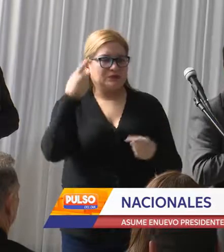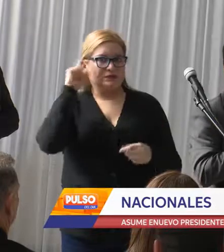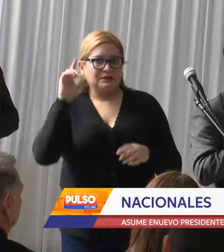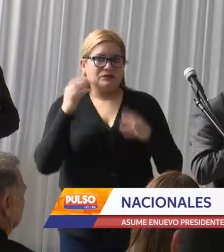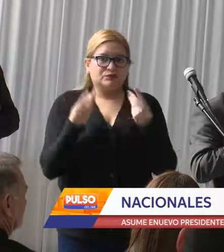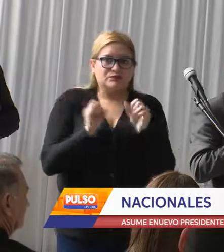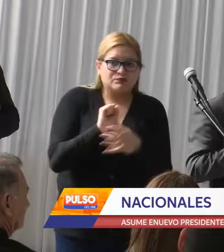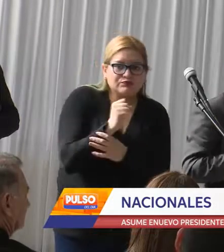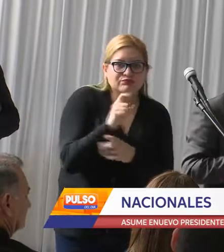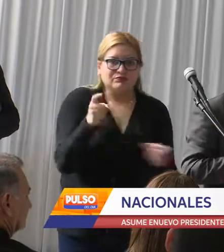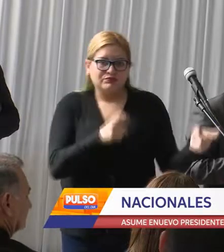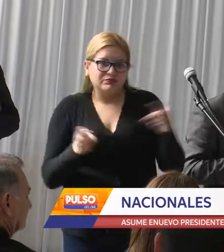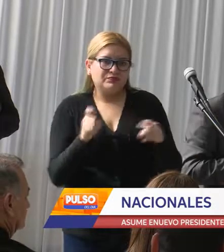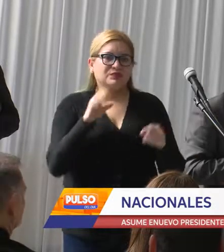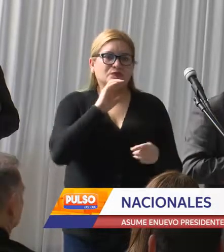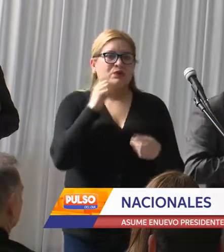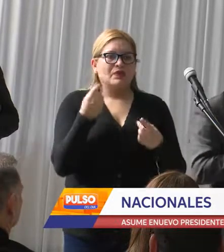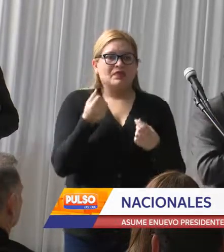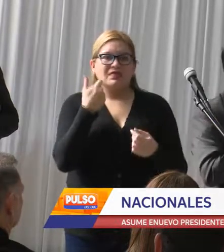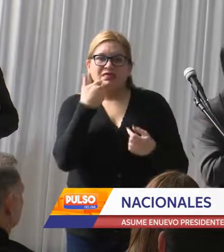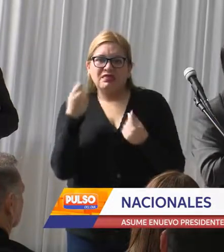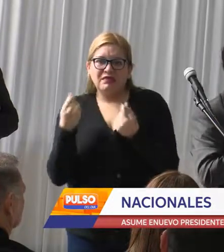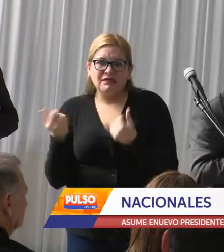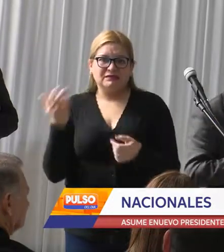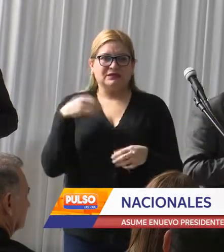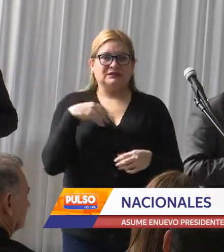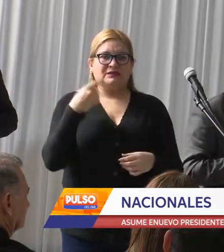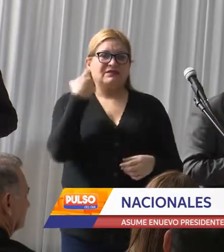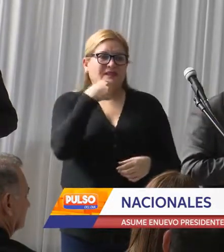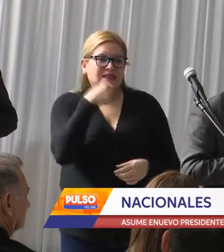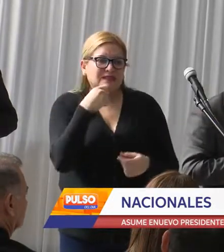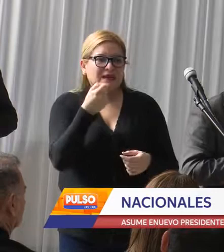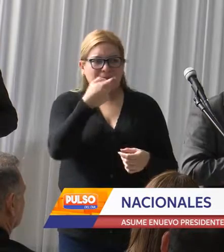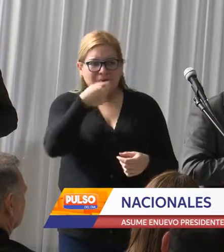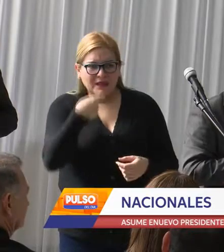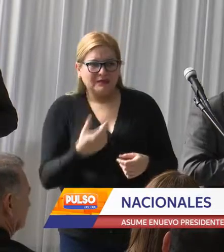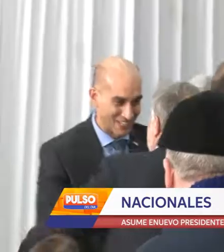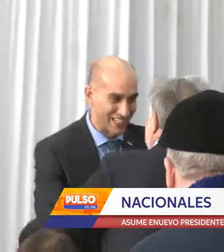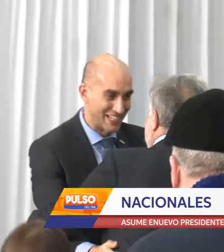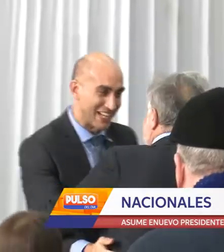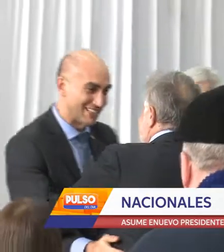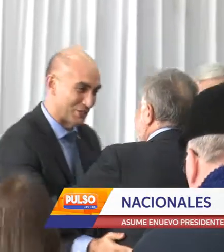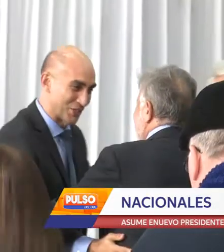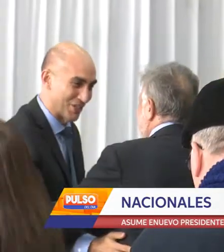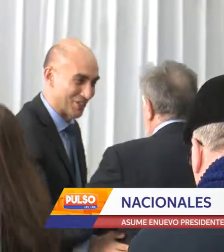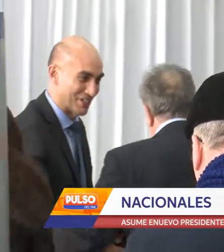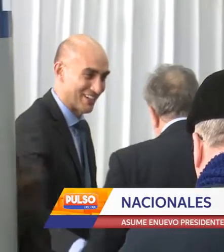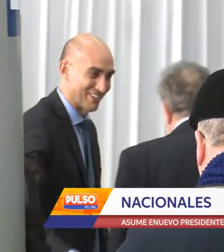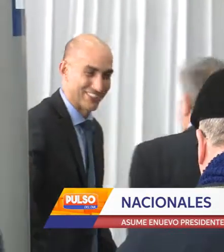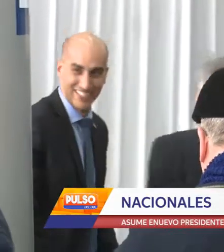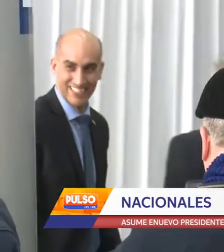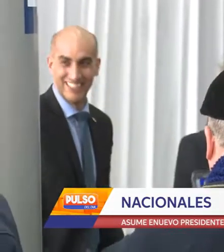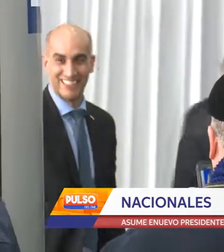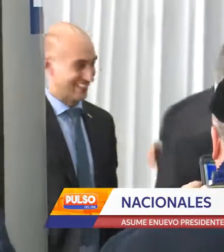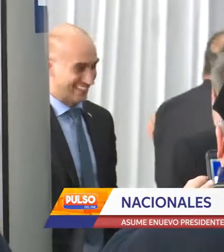en el manejo de la deuda de los proveedores, el abastecimiento de medicamentos, el financiamiento en un esquema prudente y sostenible